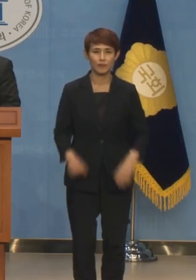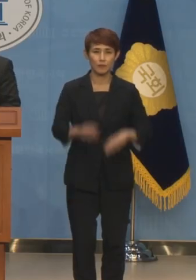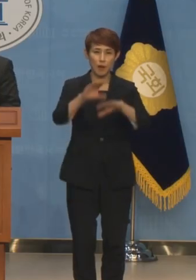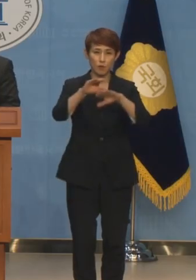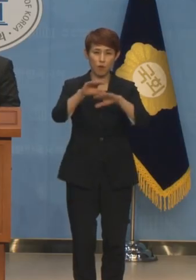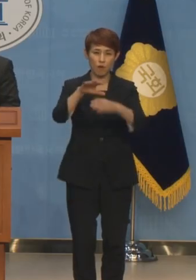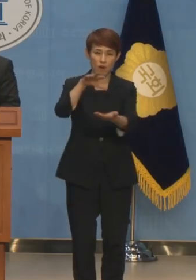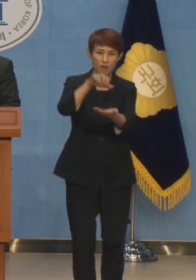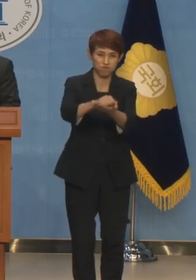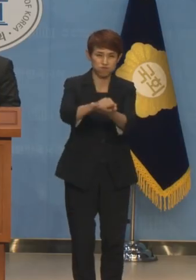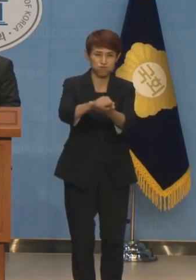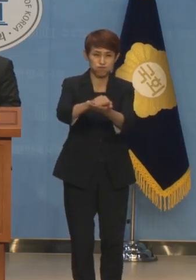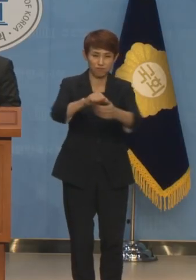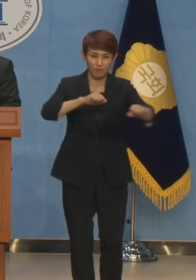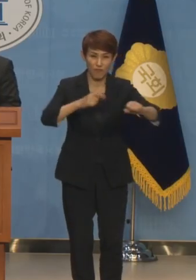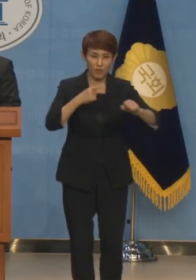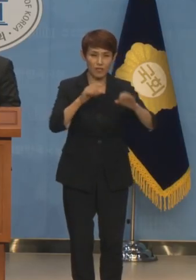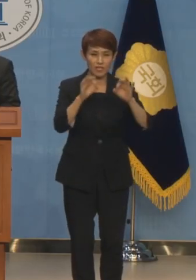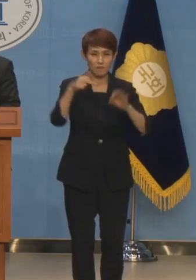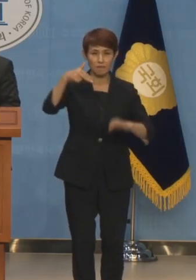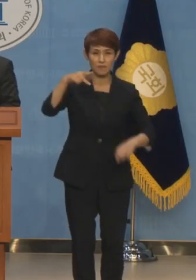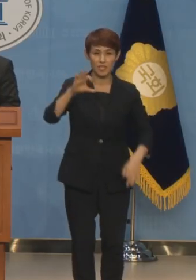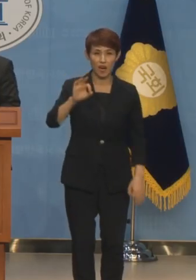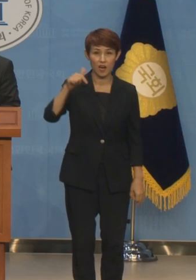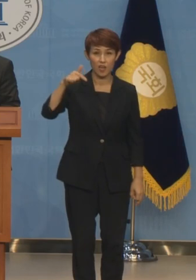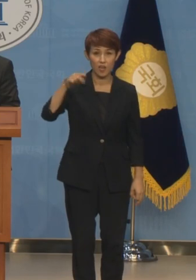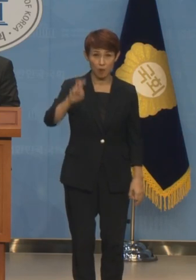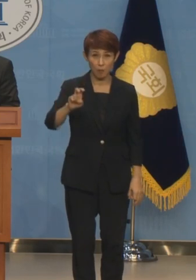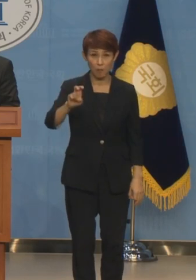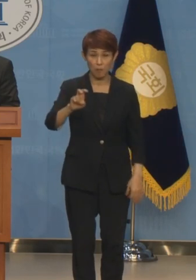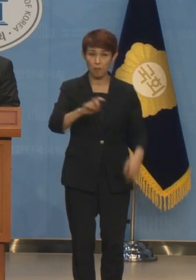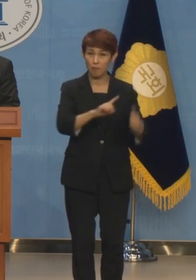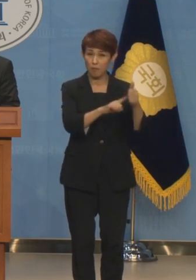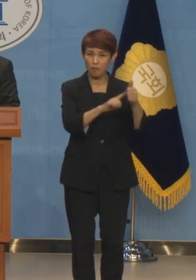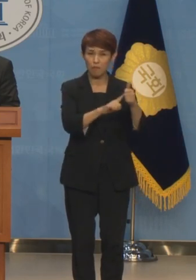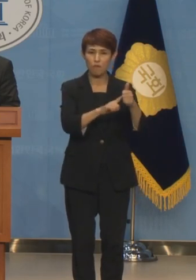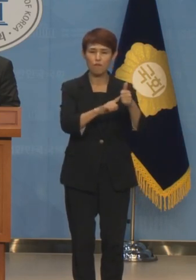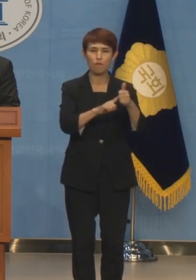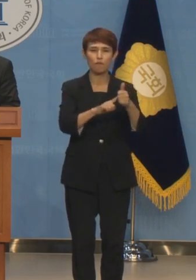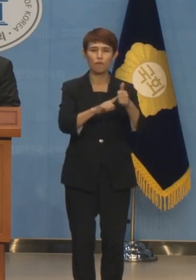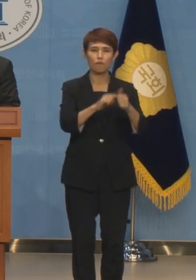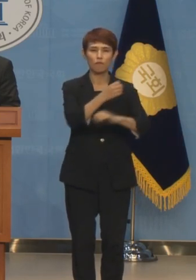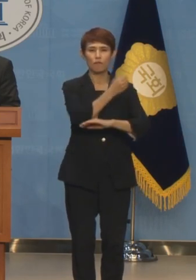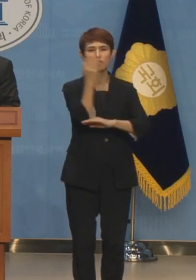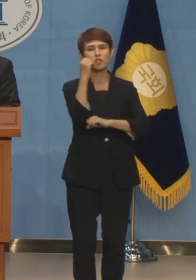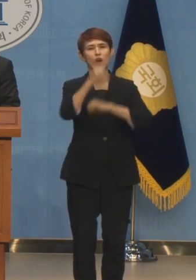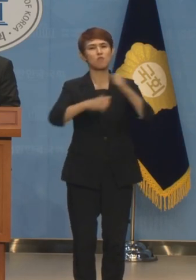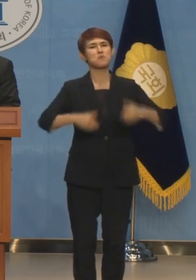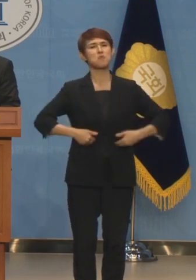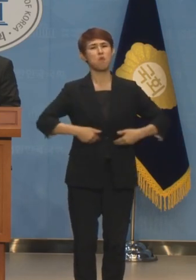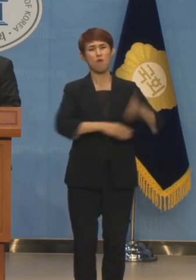방송 장악에 앞장섰던 김장겸 의원이 언론 자유를 운운할 자격이 있습니까?